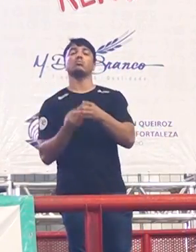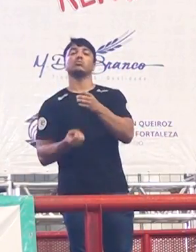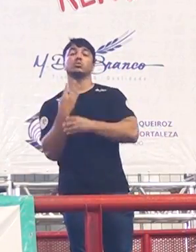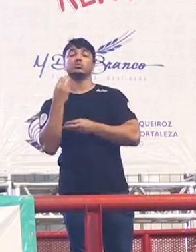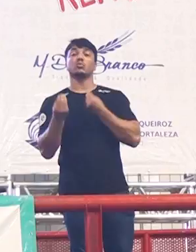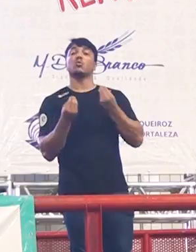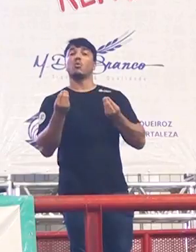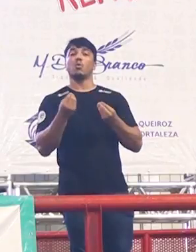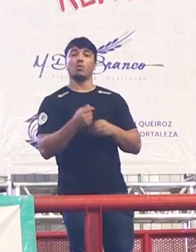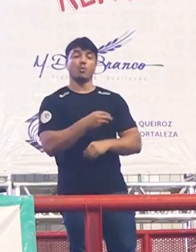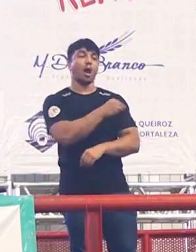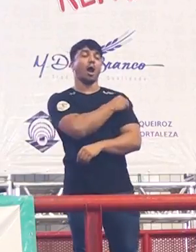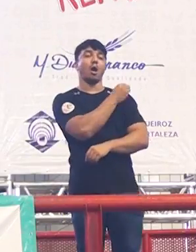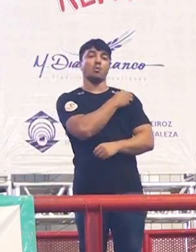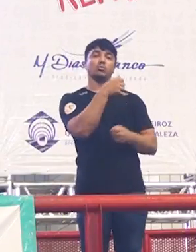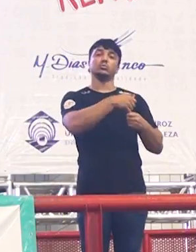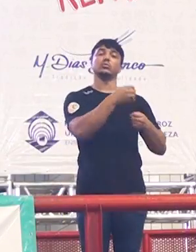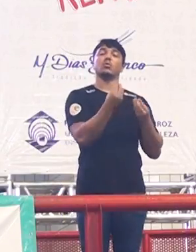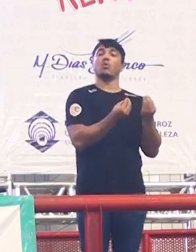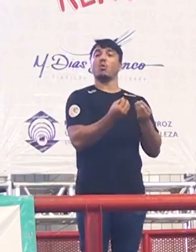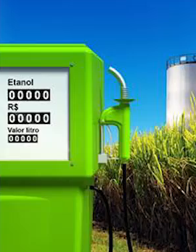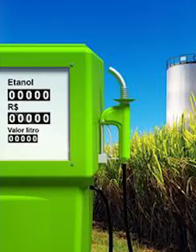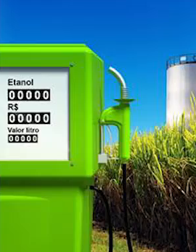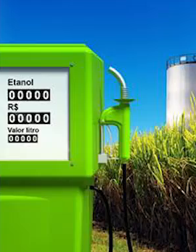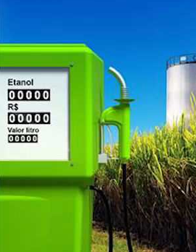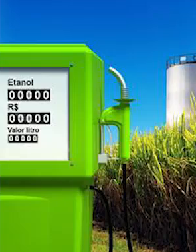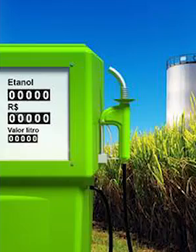O álcool combustível é produzido como?